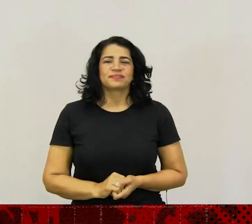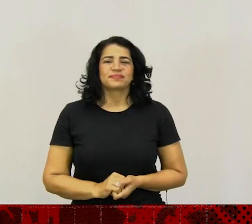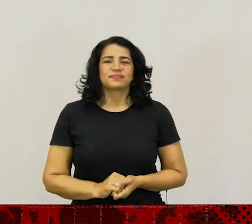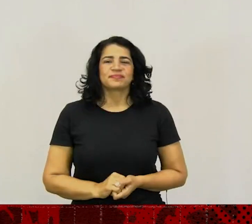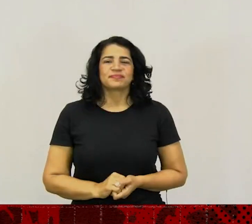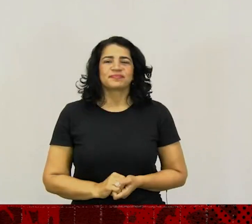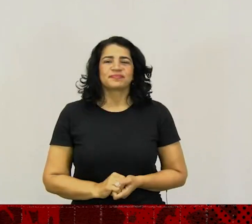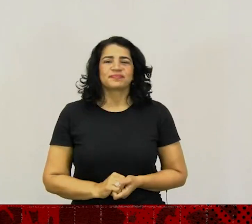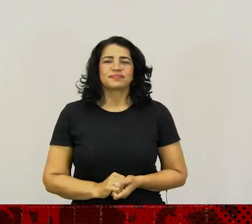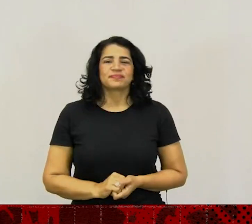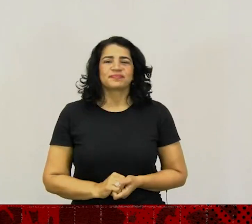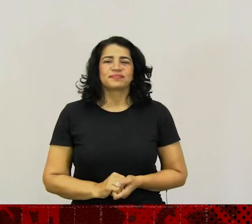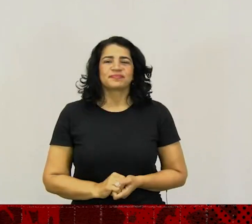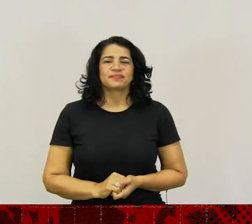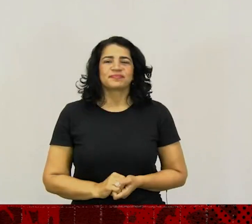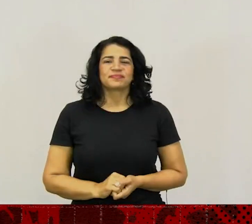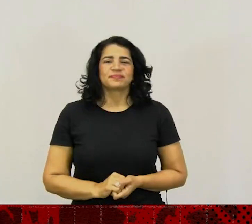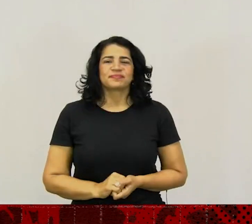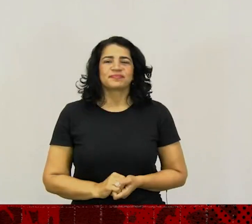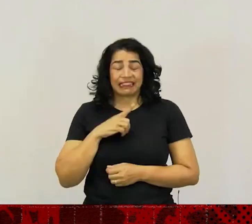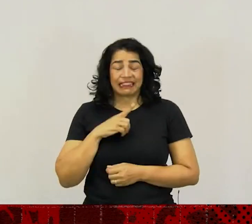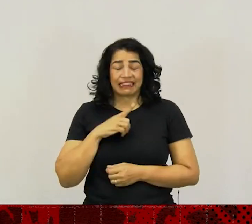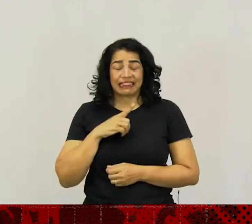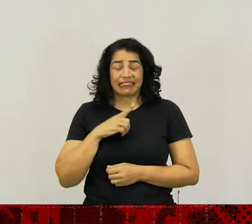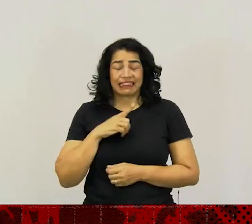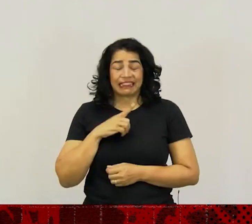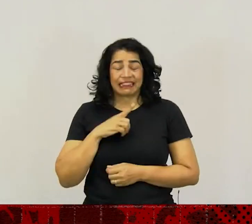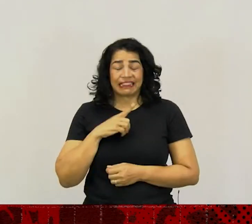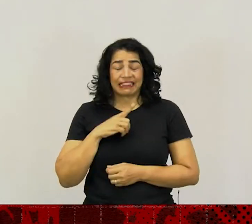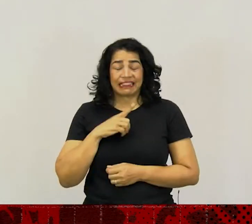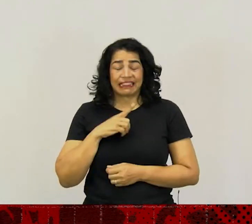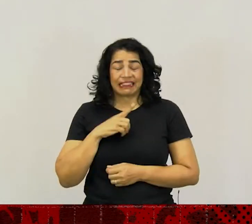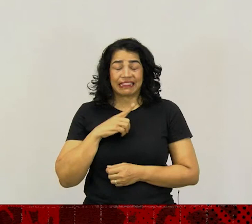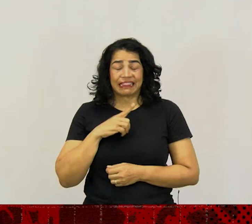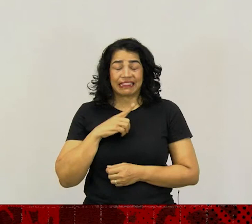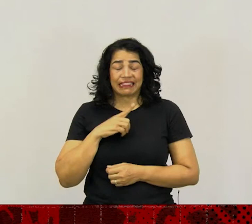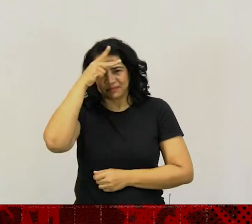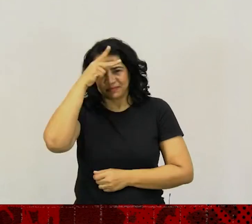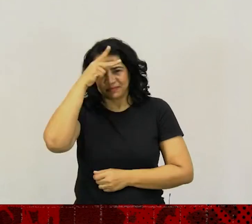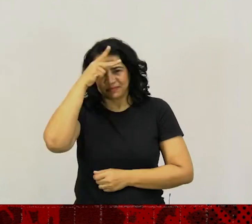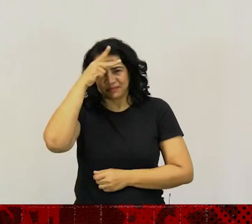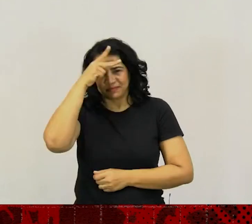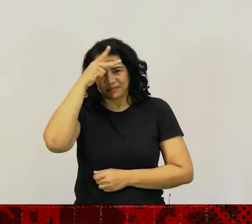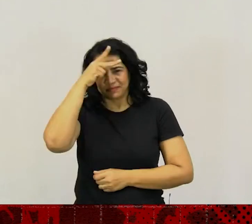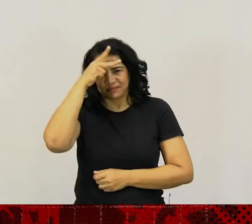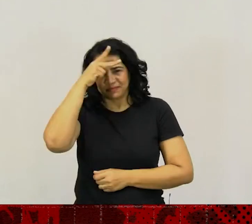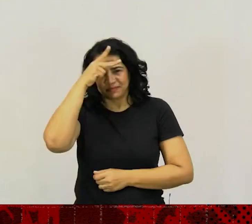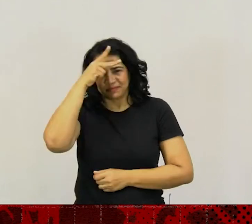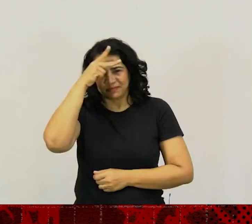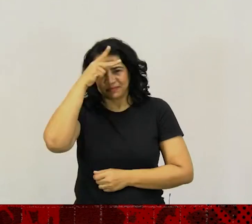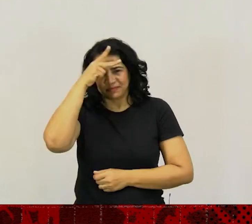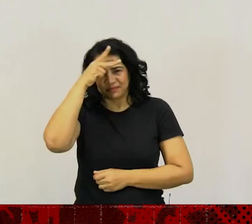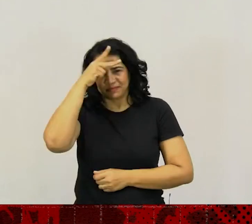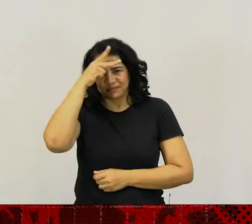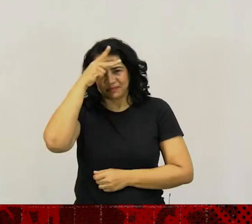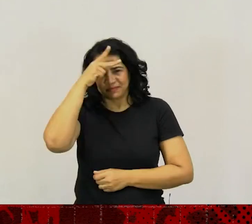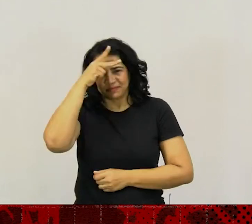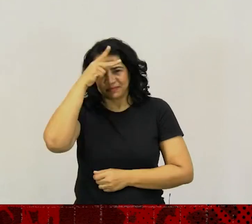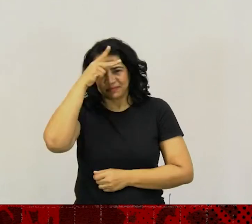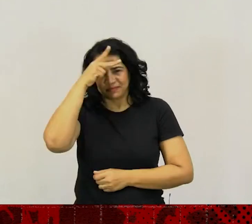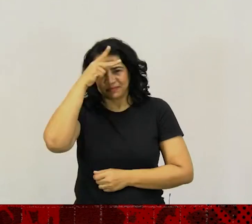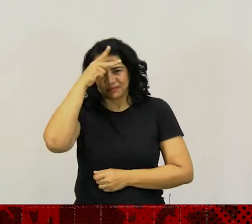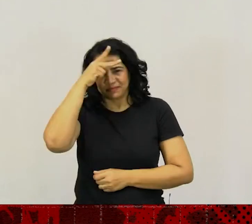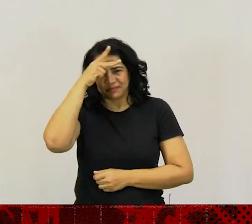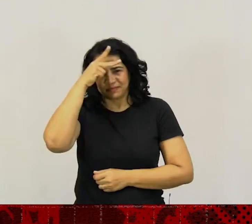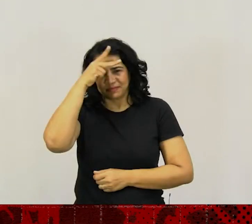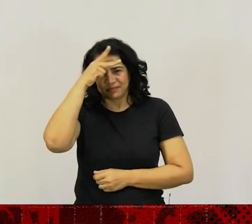dava para ficar naquele quarto. Teve de colocar onde? No quarto, onde a gente tinha posto as coisas